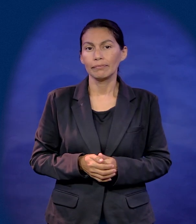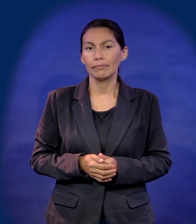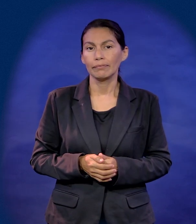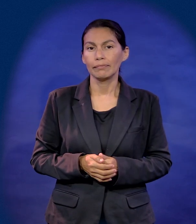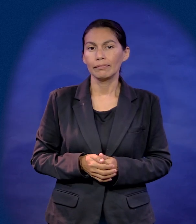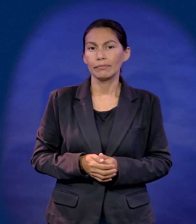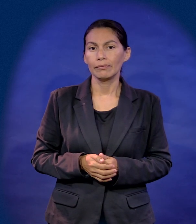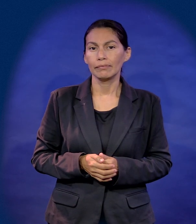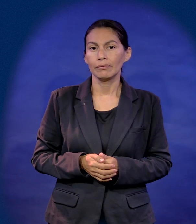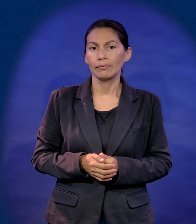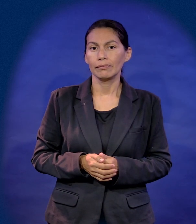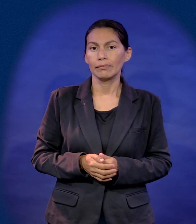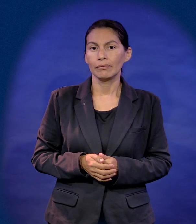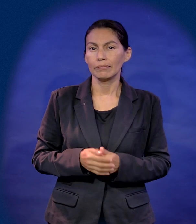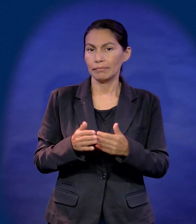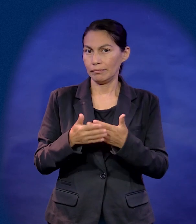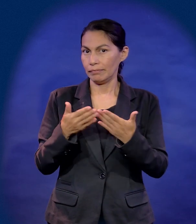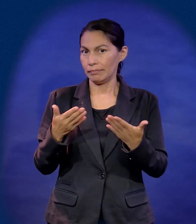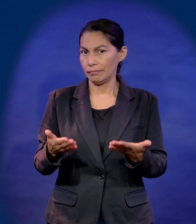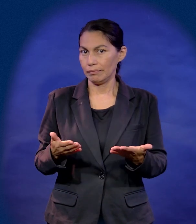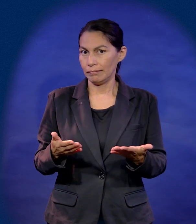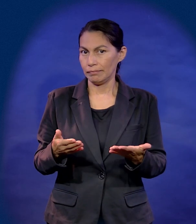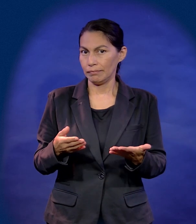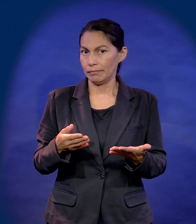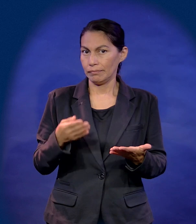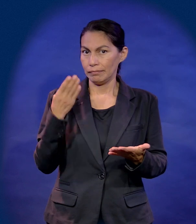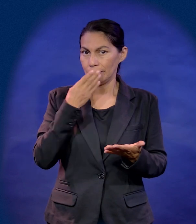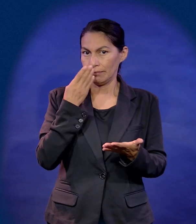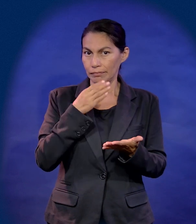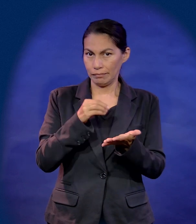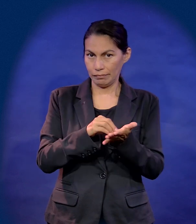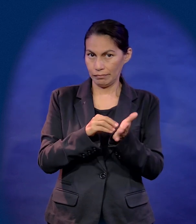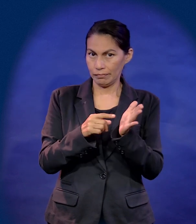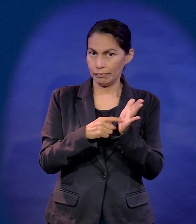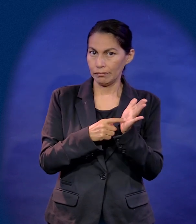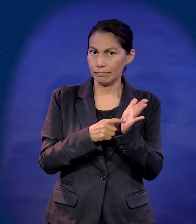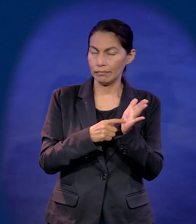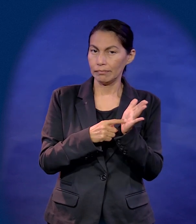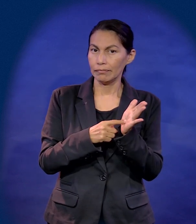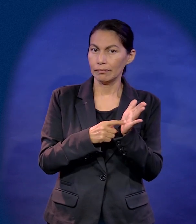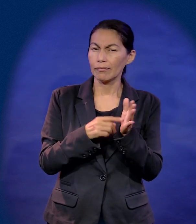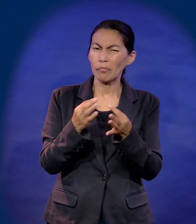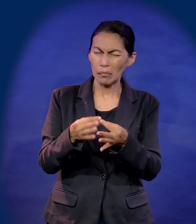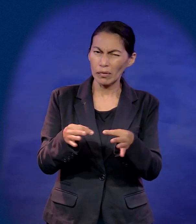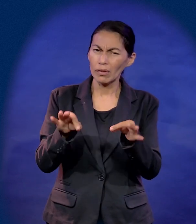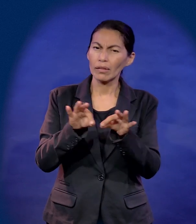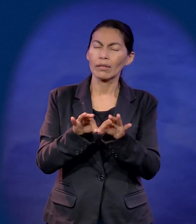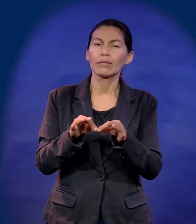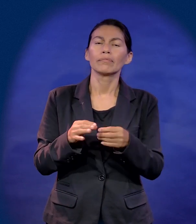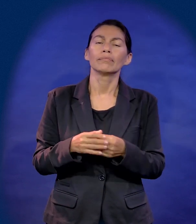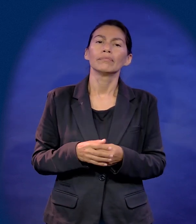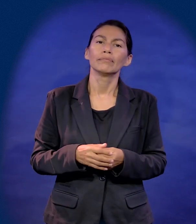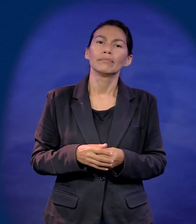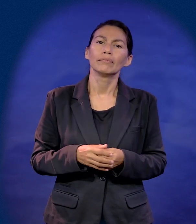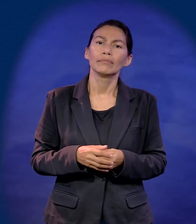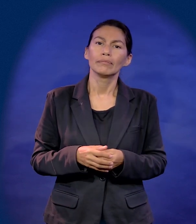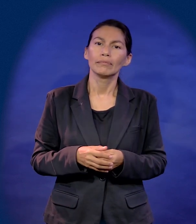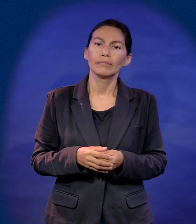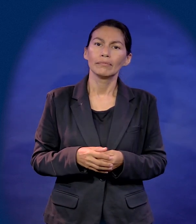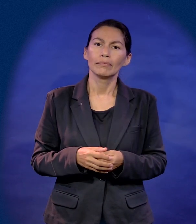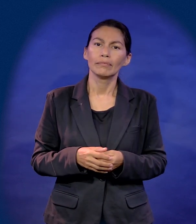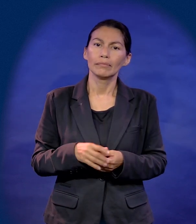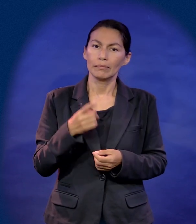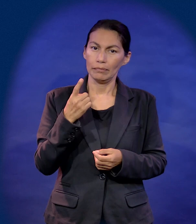así. Ahora, déjame compartir algunas citas que tienen que ver con lo que estoy diciendo. Me parece que